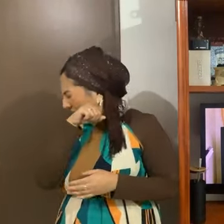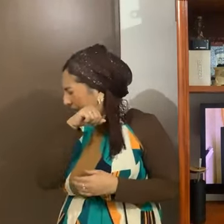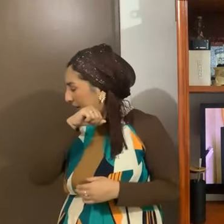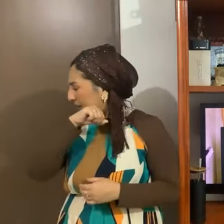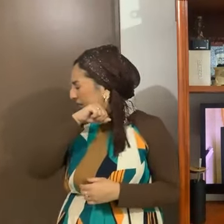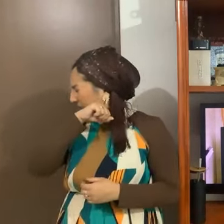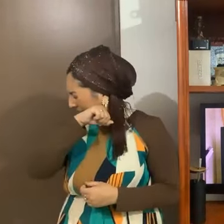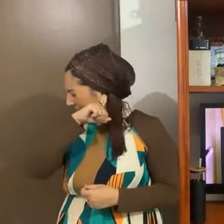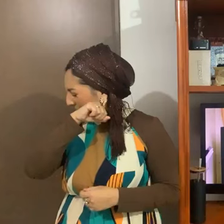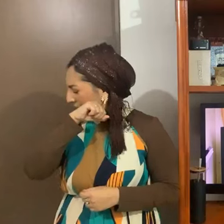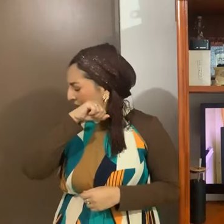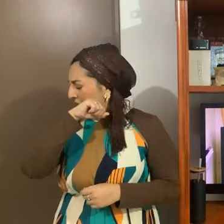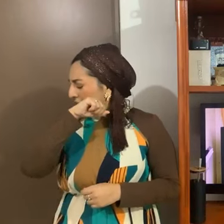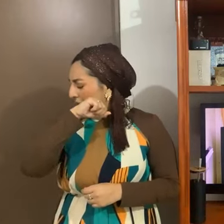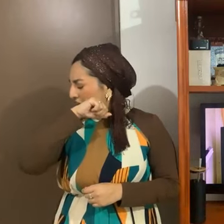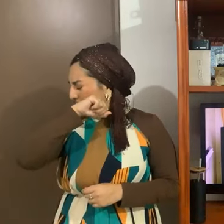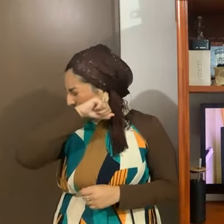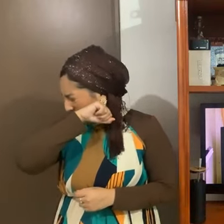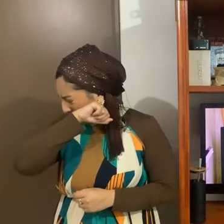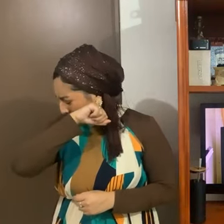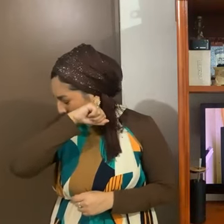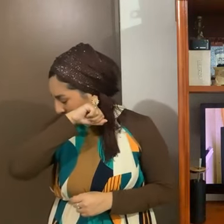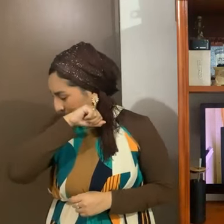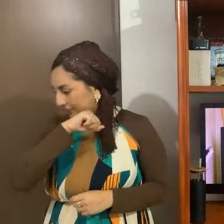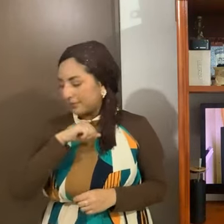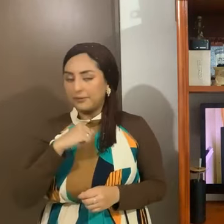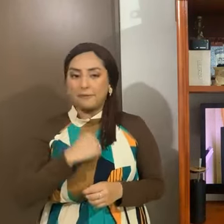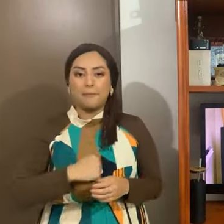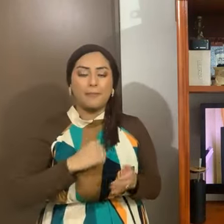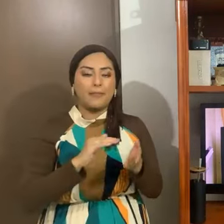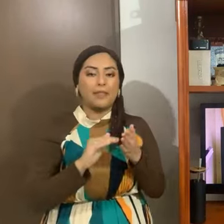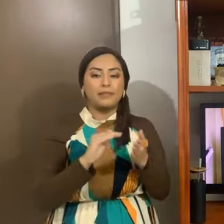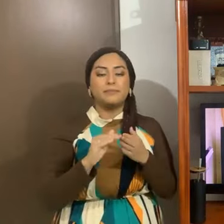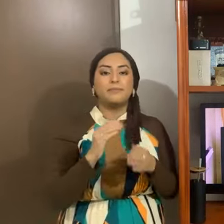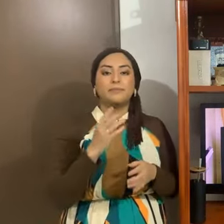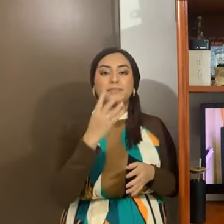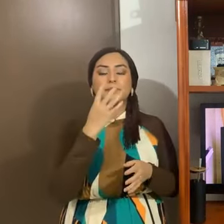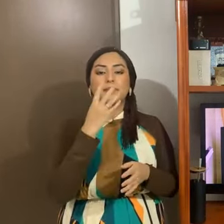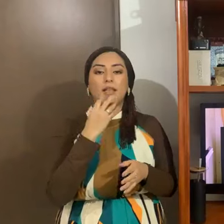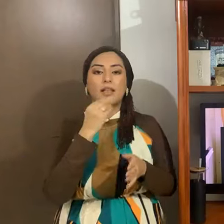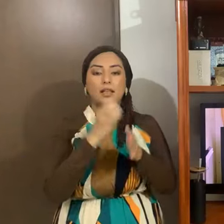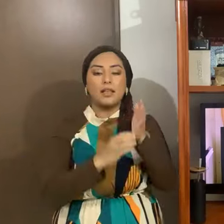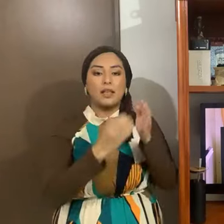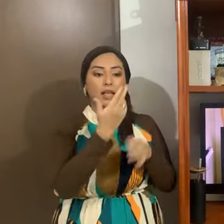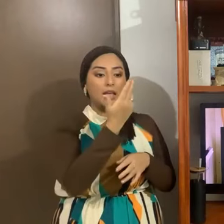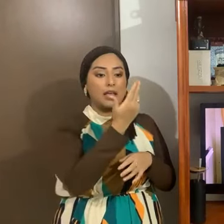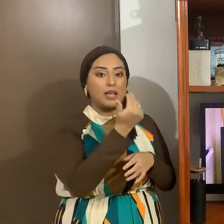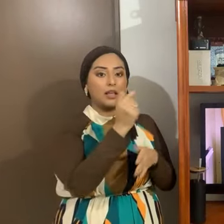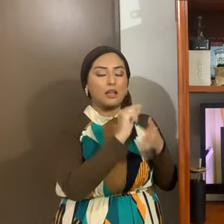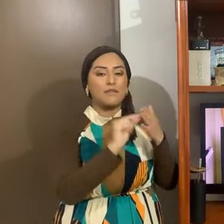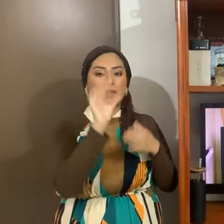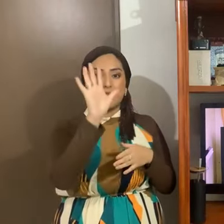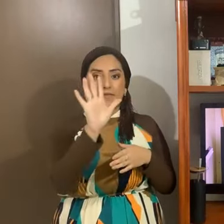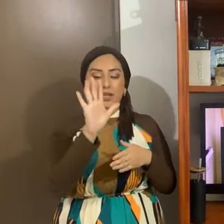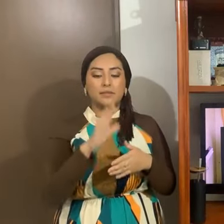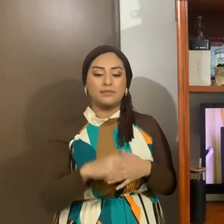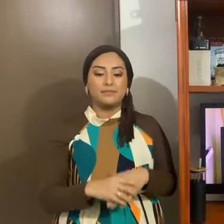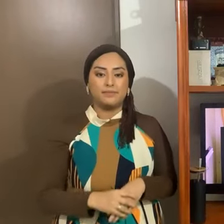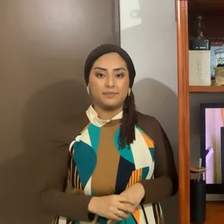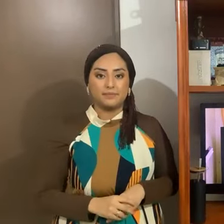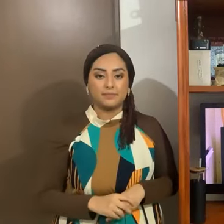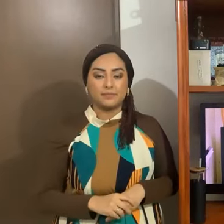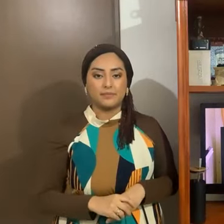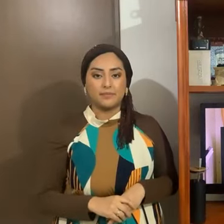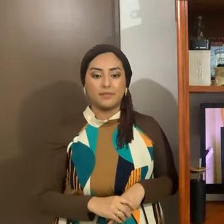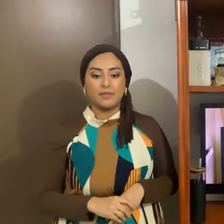a Hebreos 13. Vamos a Hebreos 13 en el verso 5. Y ya vamos terminando. Hebreos